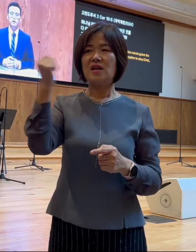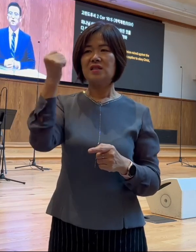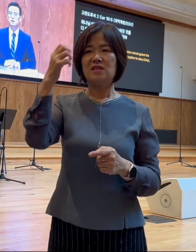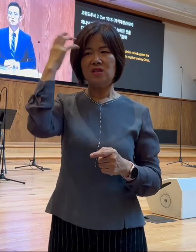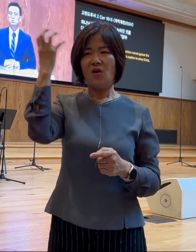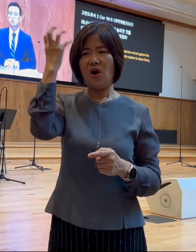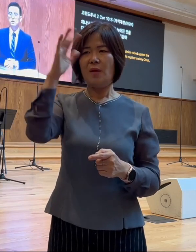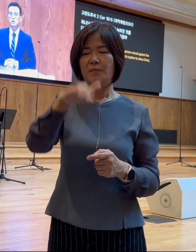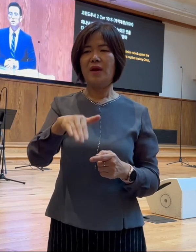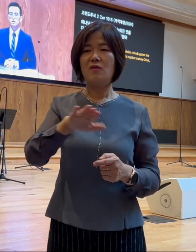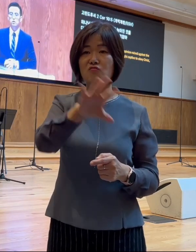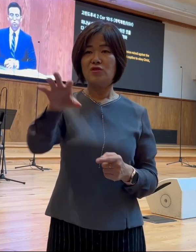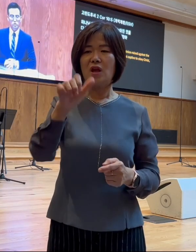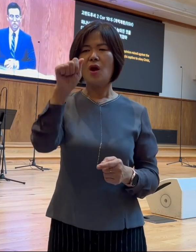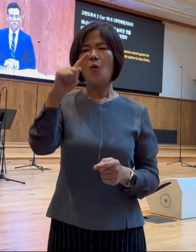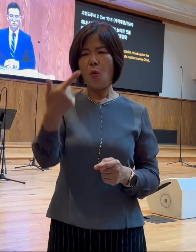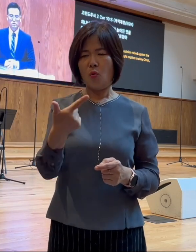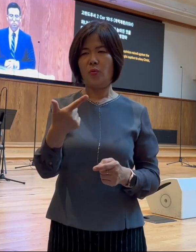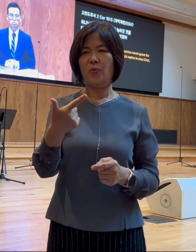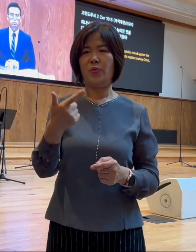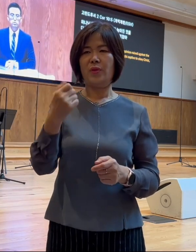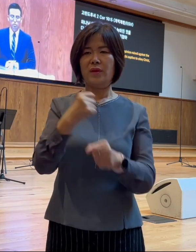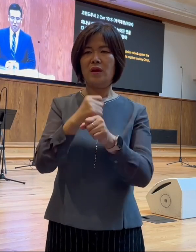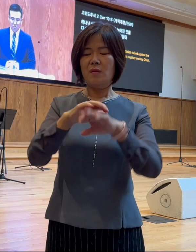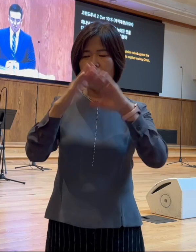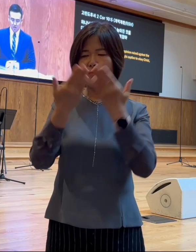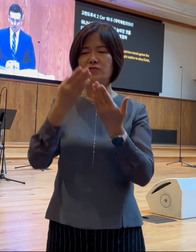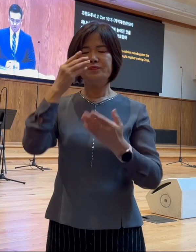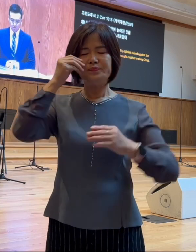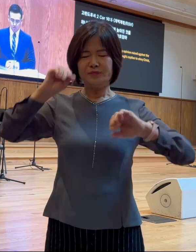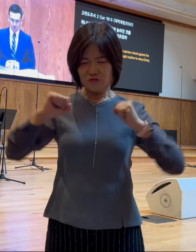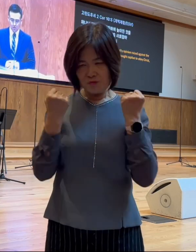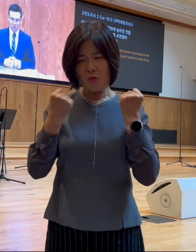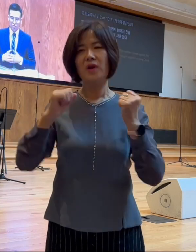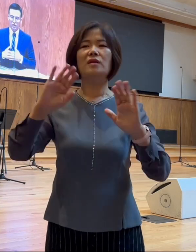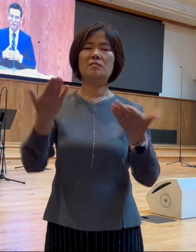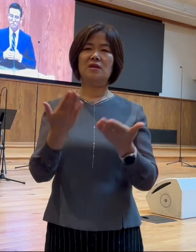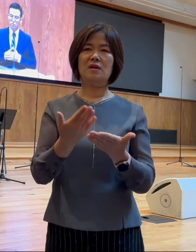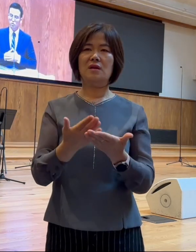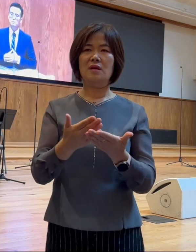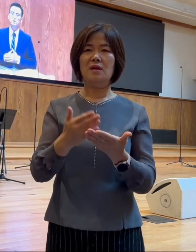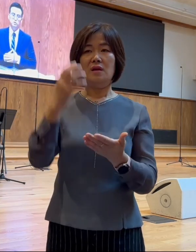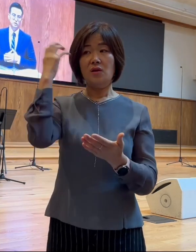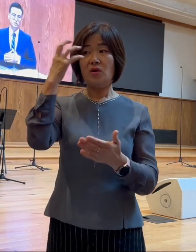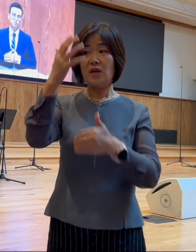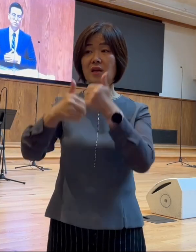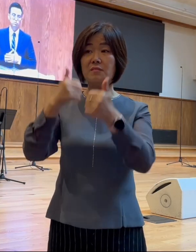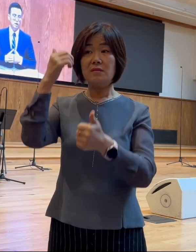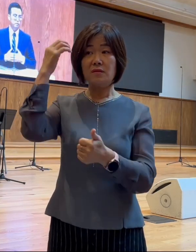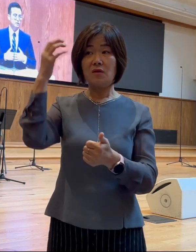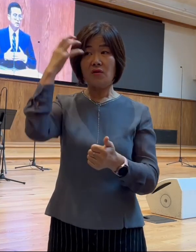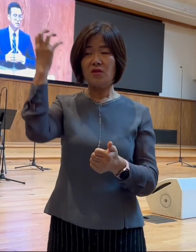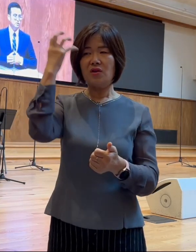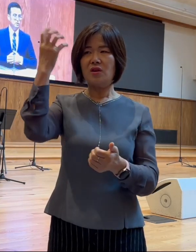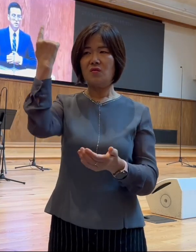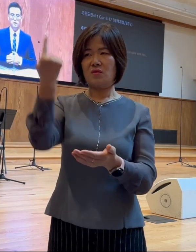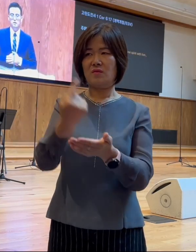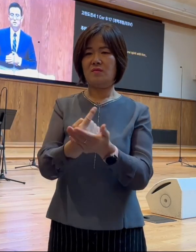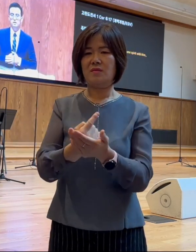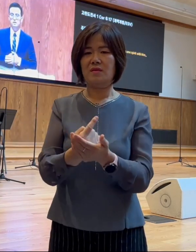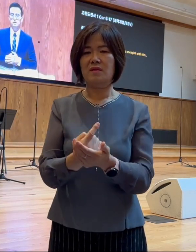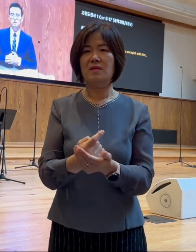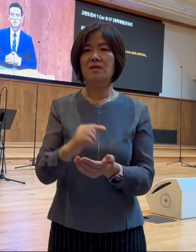영에 우리의 혼이 순복되어야 합니다. 우리의 영에 하나님의 성령이 임하셨잖아요. 주와 합한 자는 한